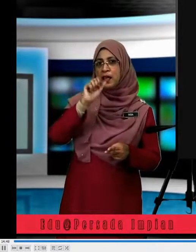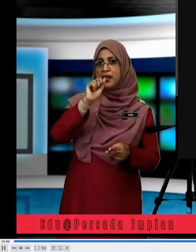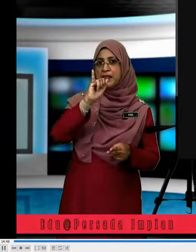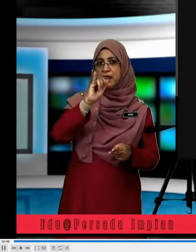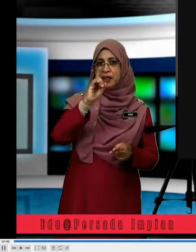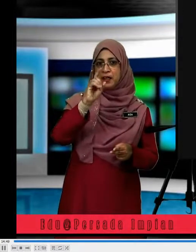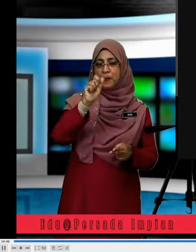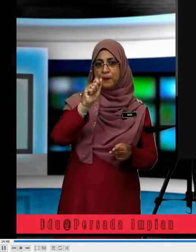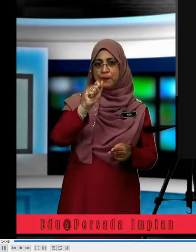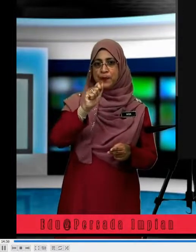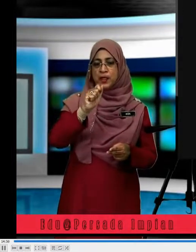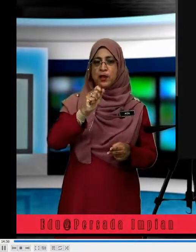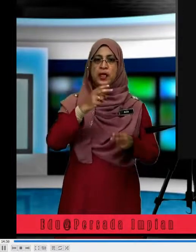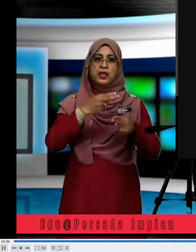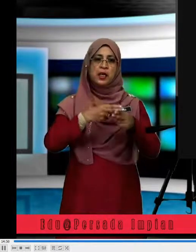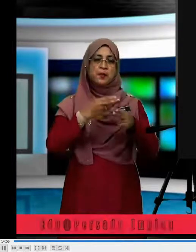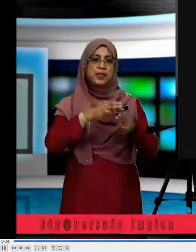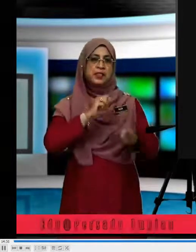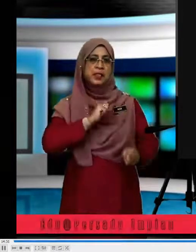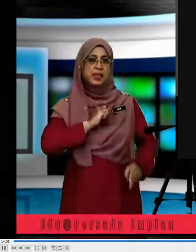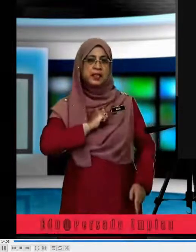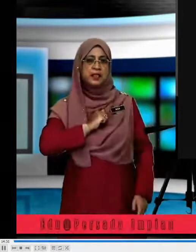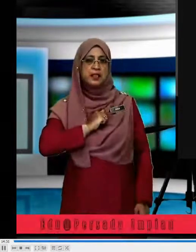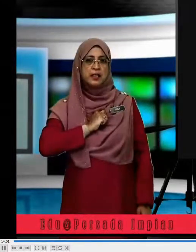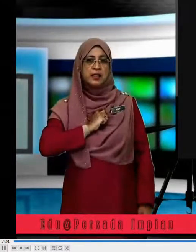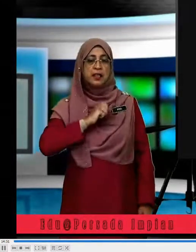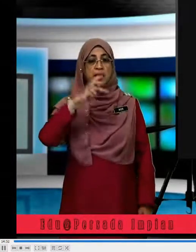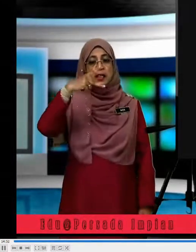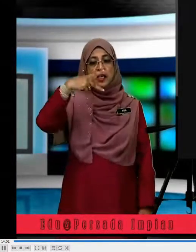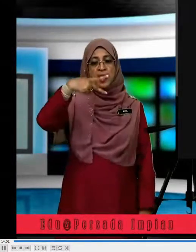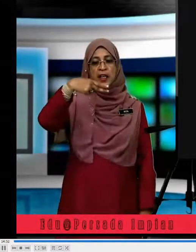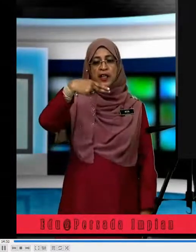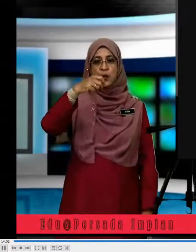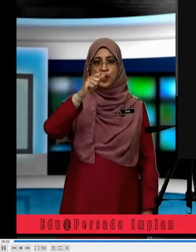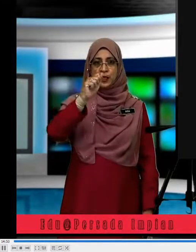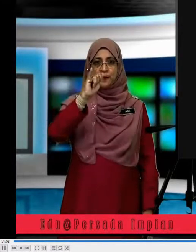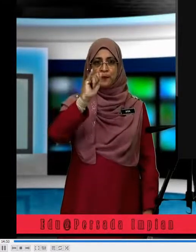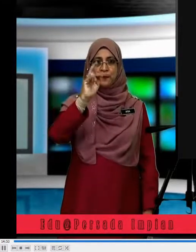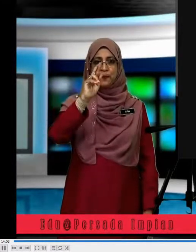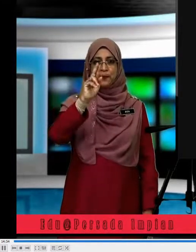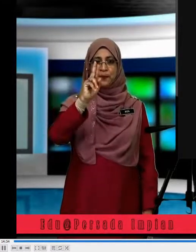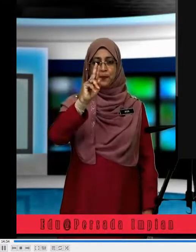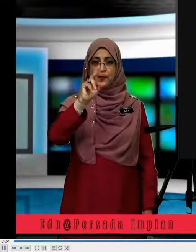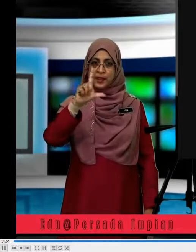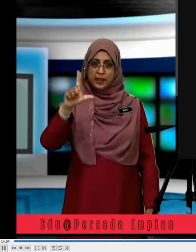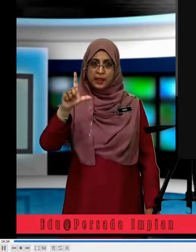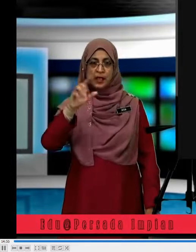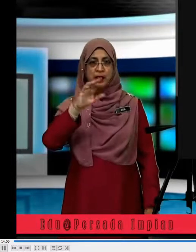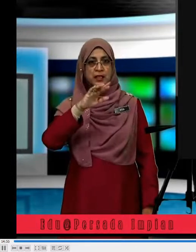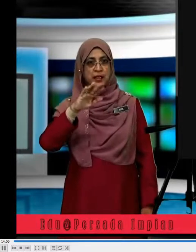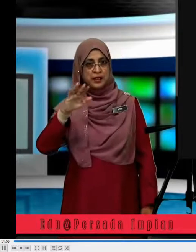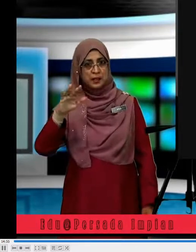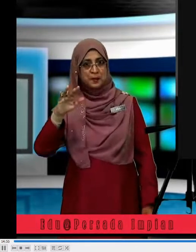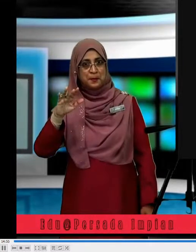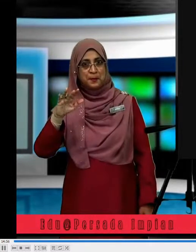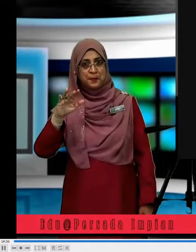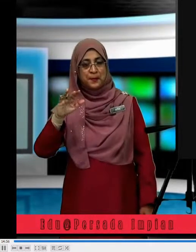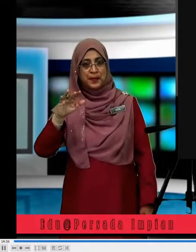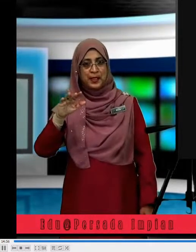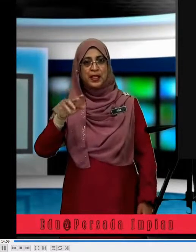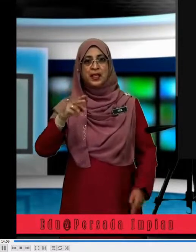Saida namun saya Chairul Irawan kycha